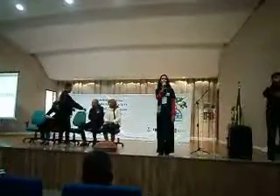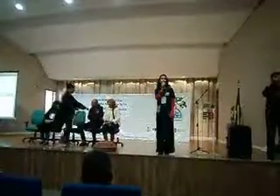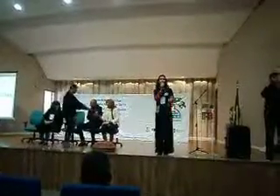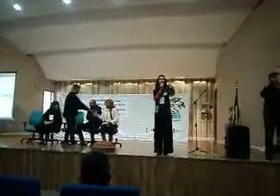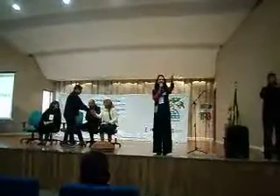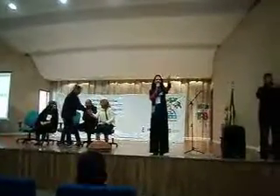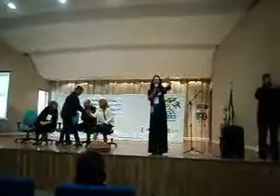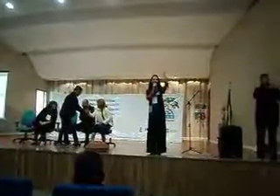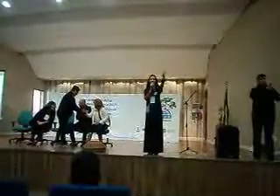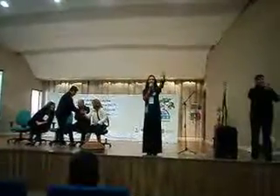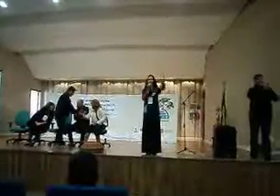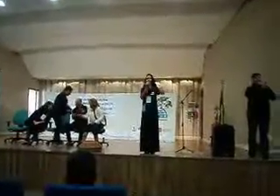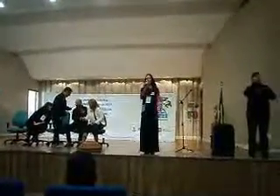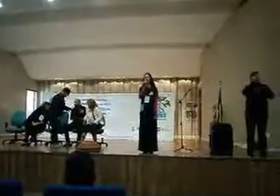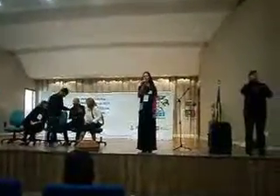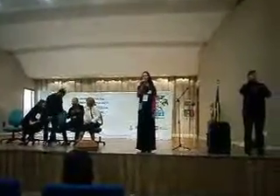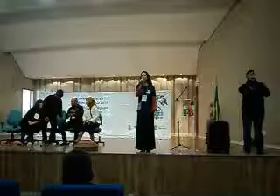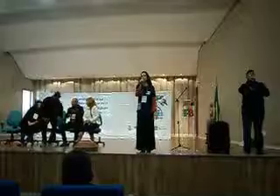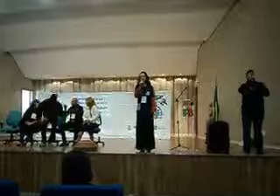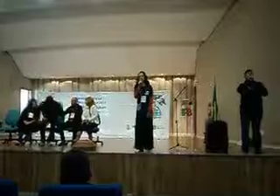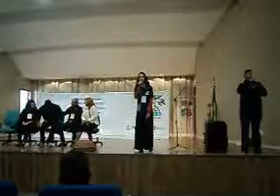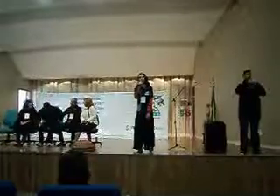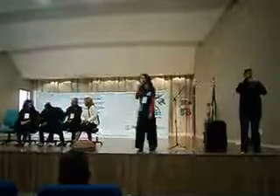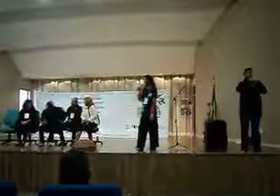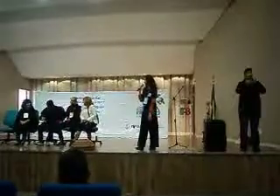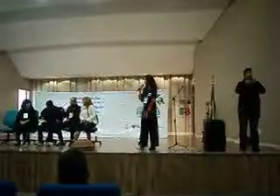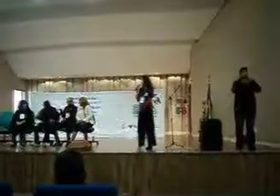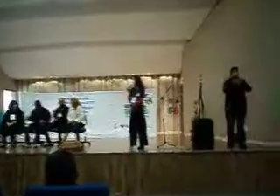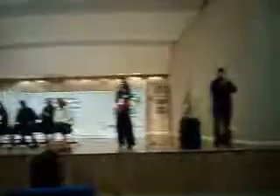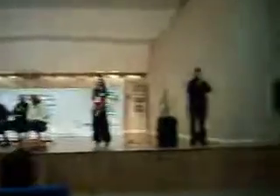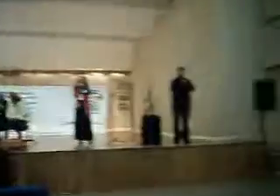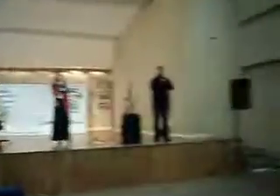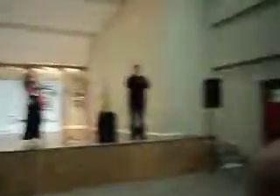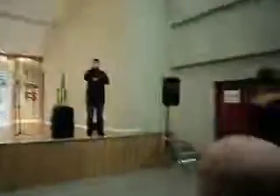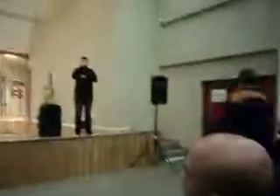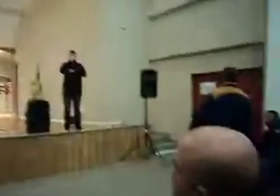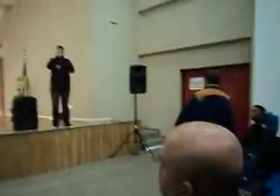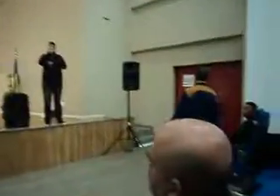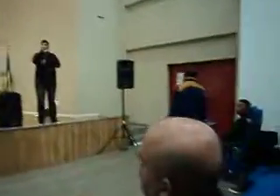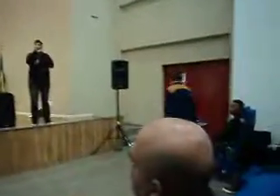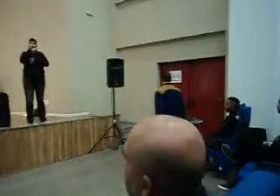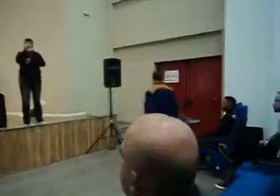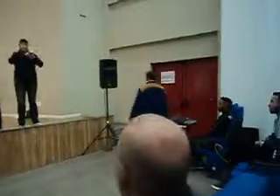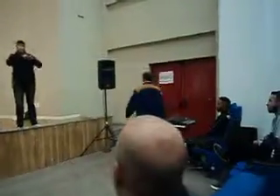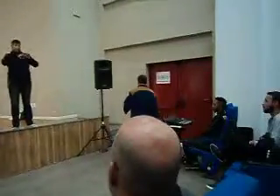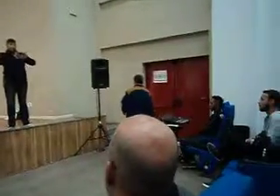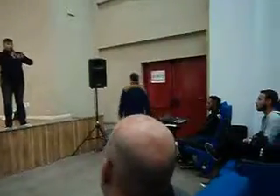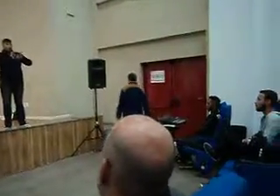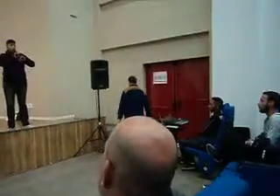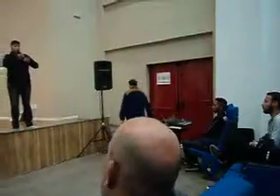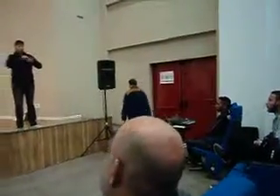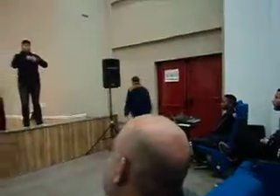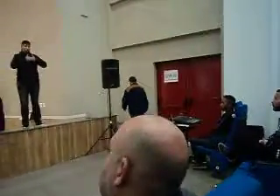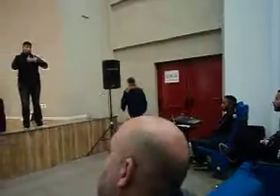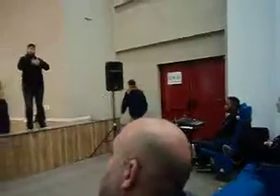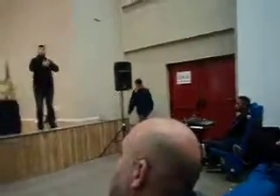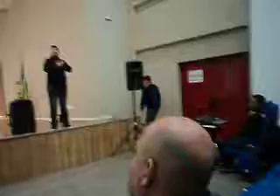representando então a COD, secretário adjunto da SEMA, coordenando esse processo.